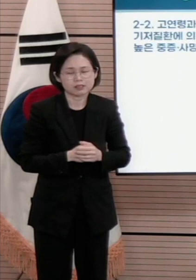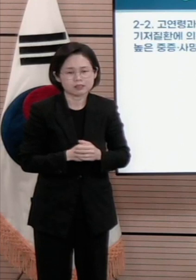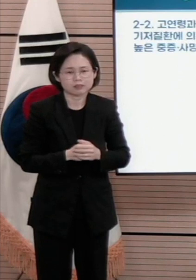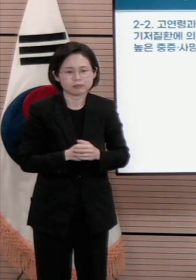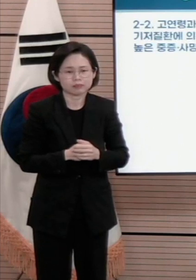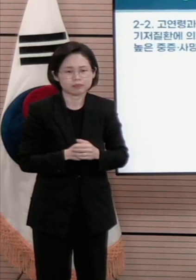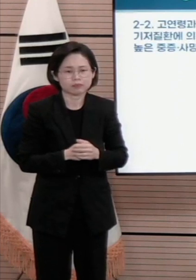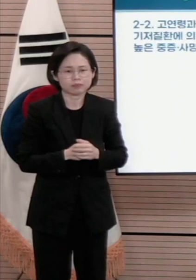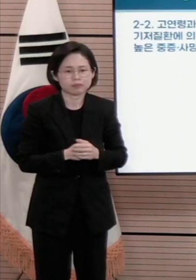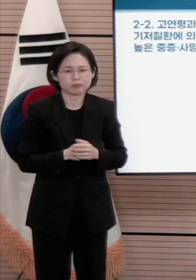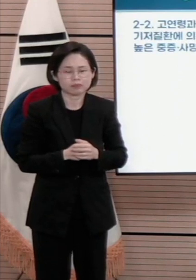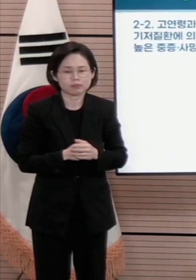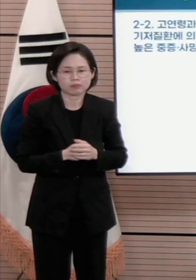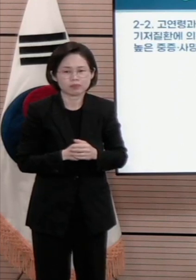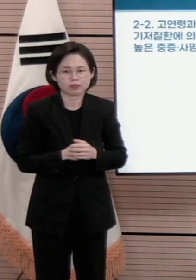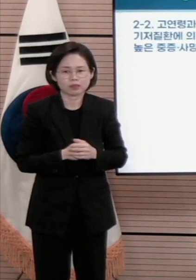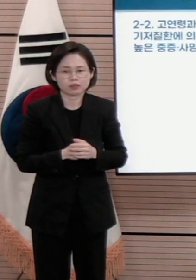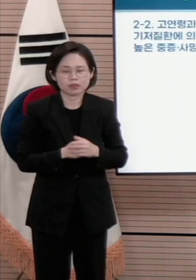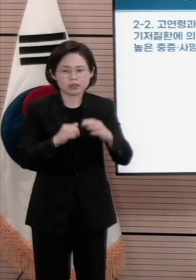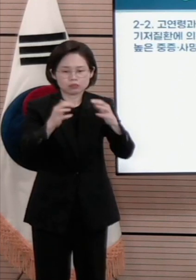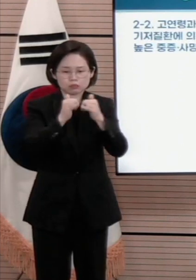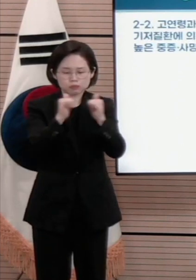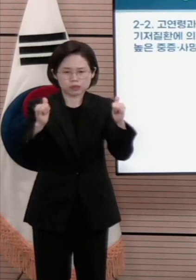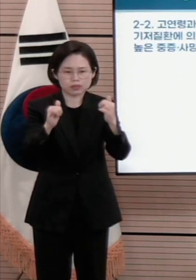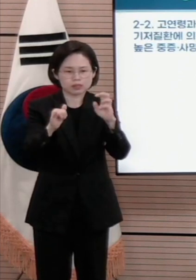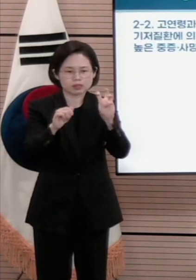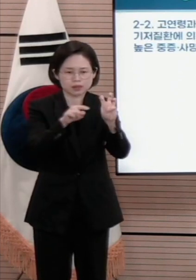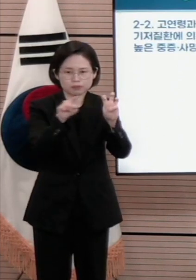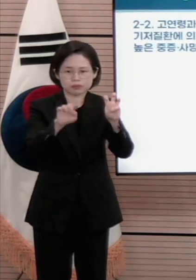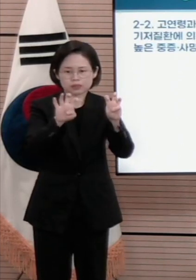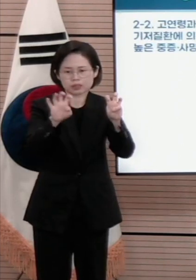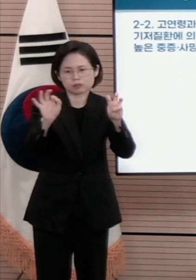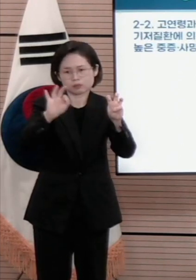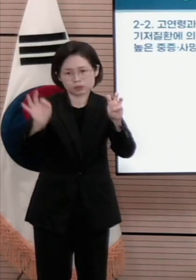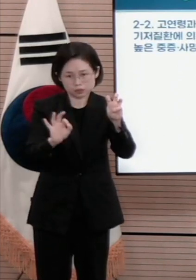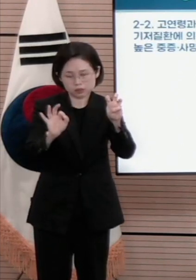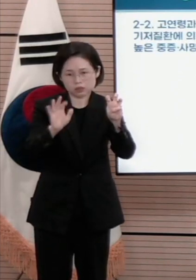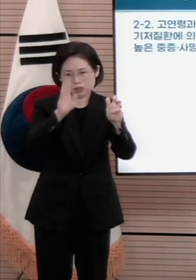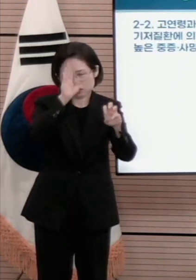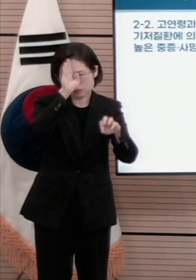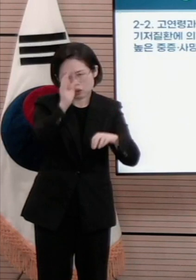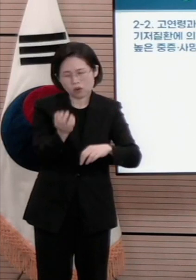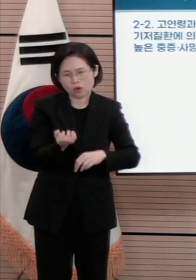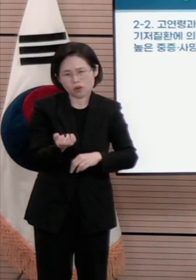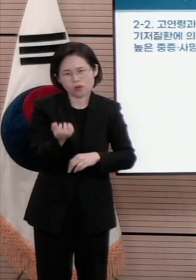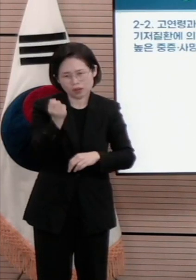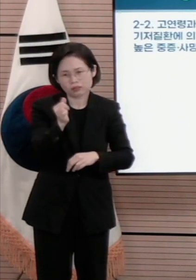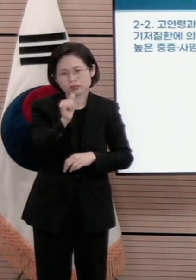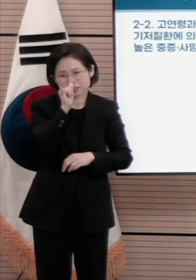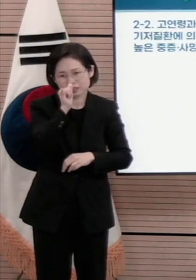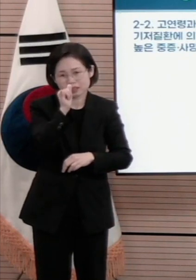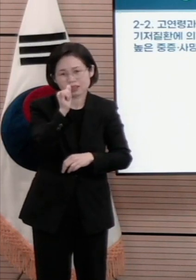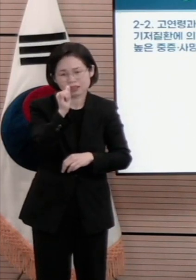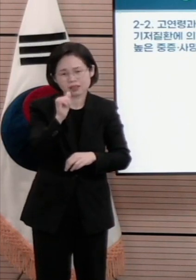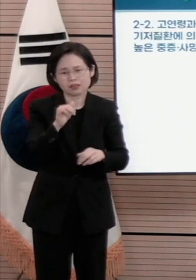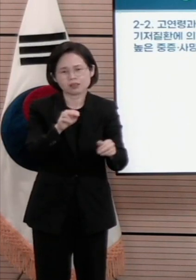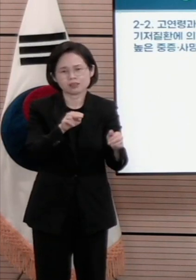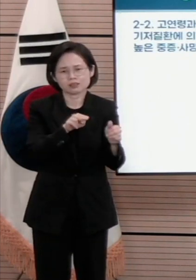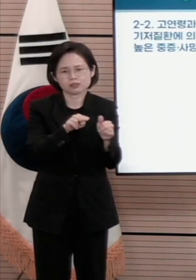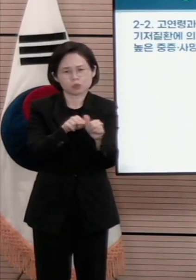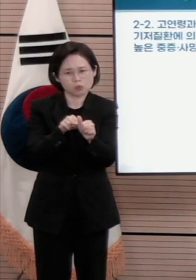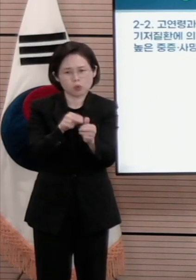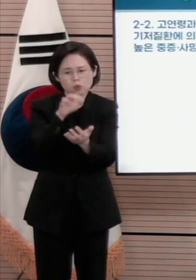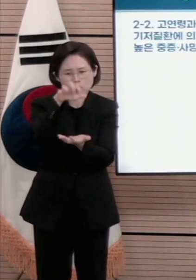30-40% 정도의 인구가 이런 기저질환 중에 하나 이상을 가지고 있는 것으로 통계가 되고 있습니다.